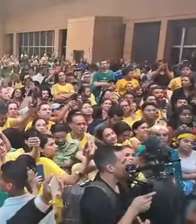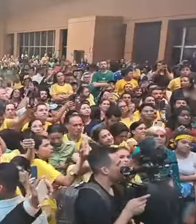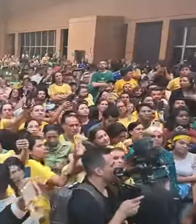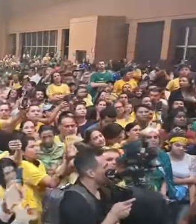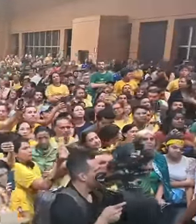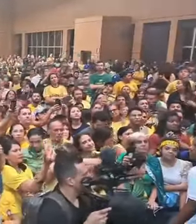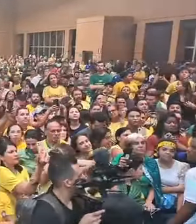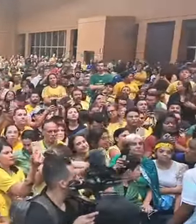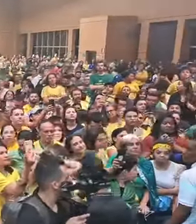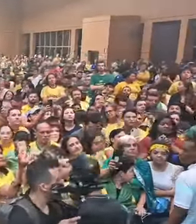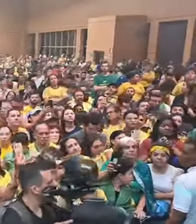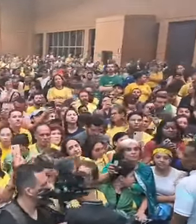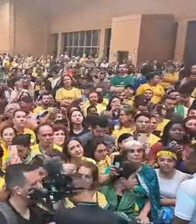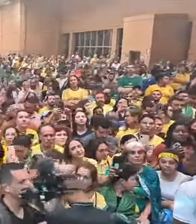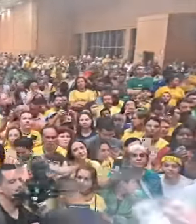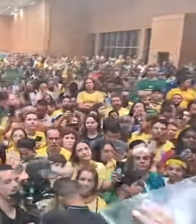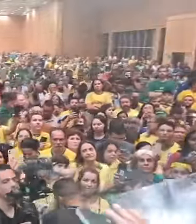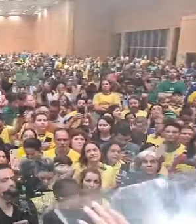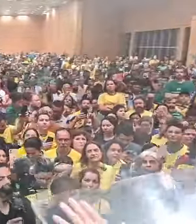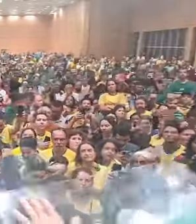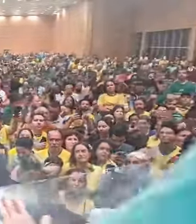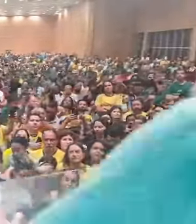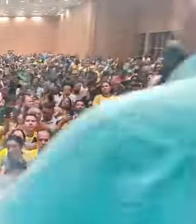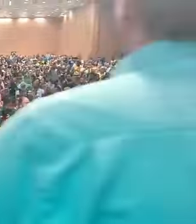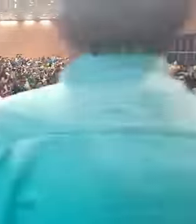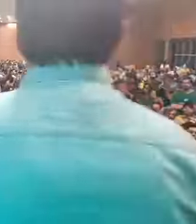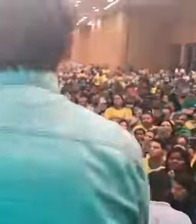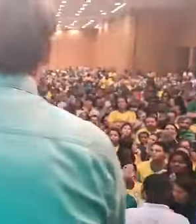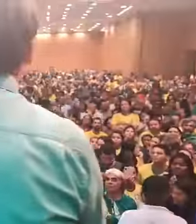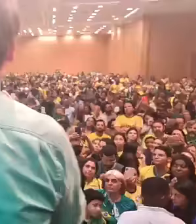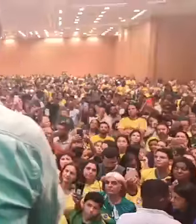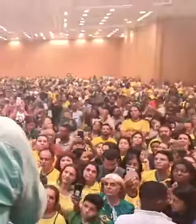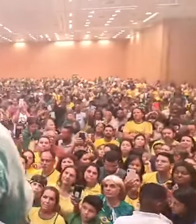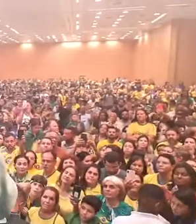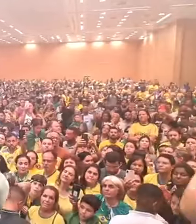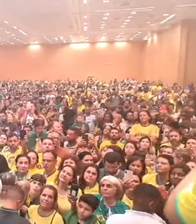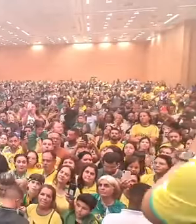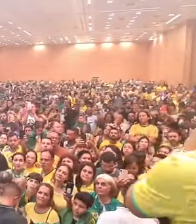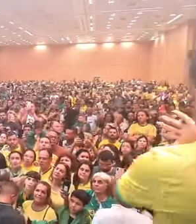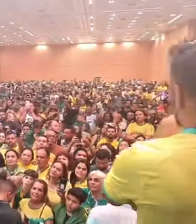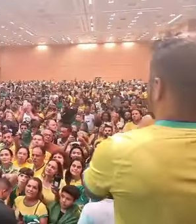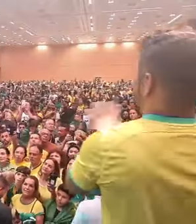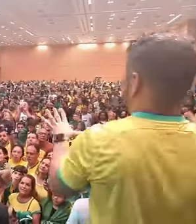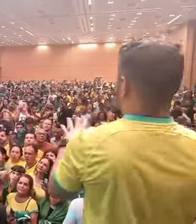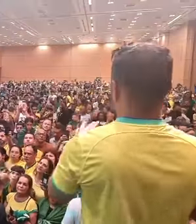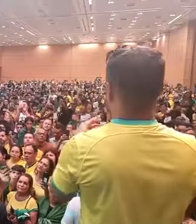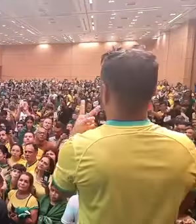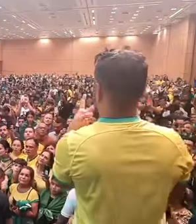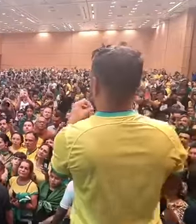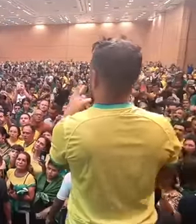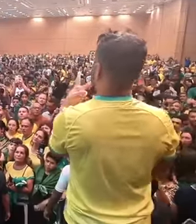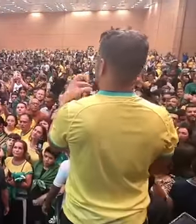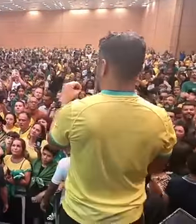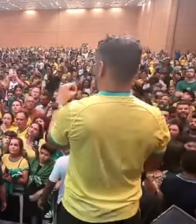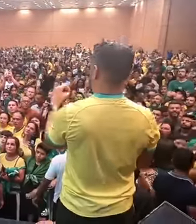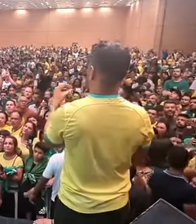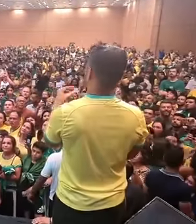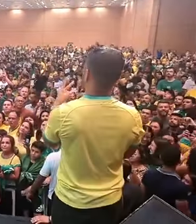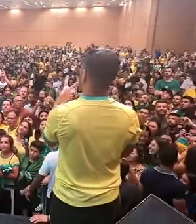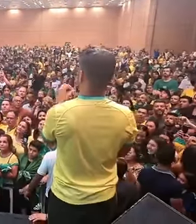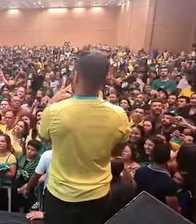da liberdade econômica. E mesmo com 2 anos de pandemia, 2020 e 2021,